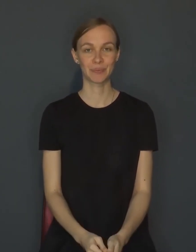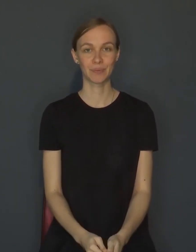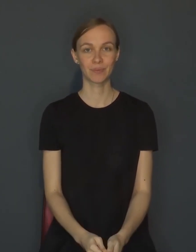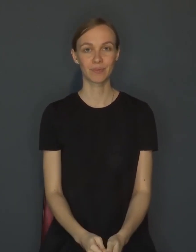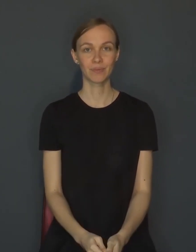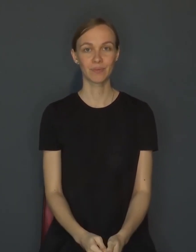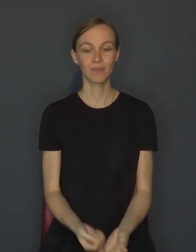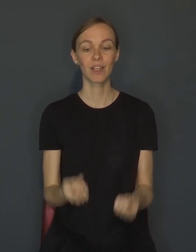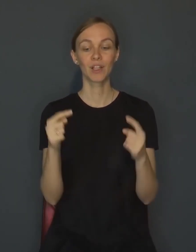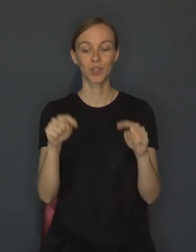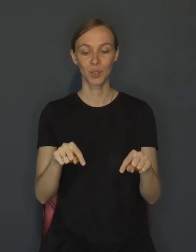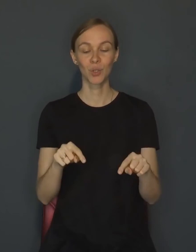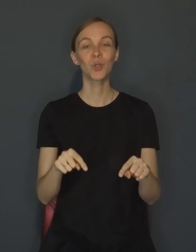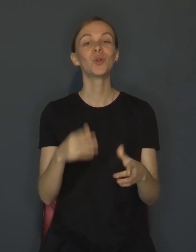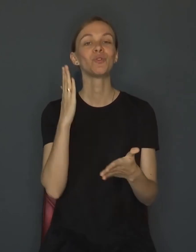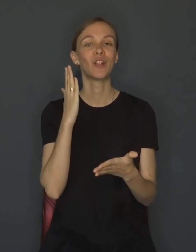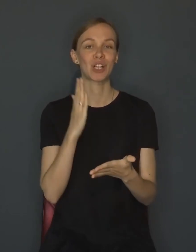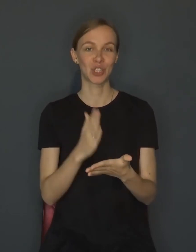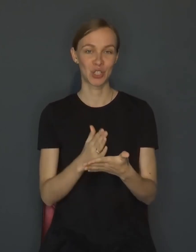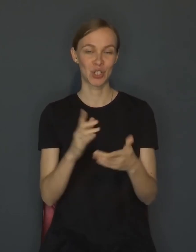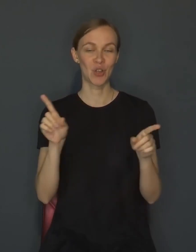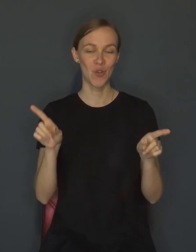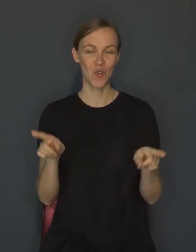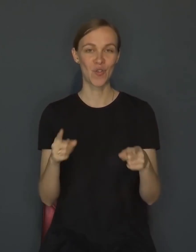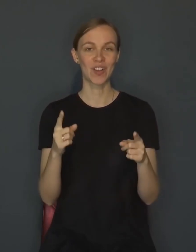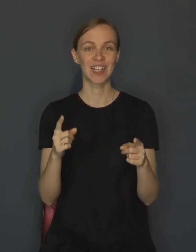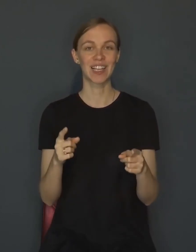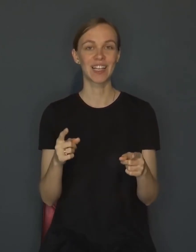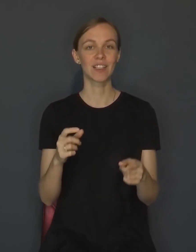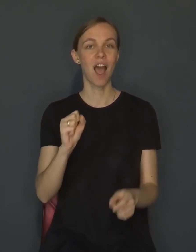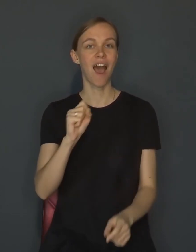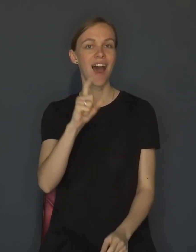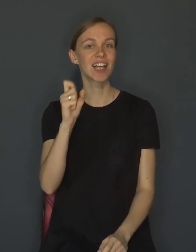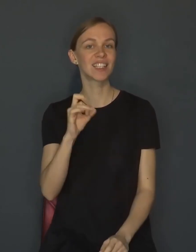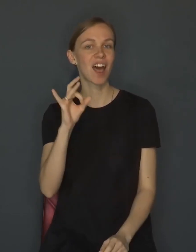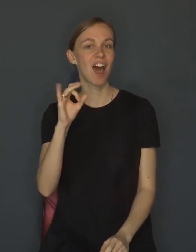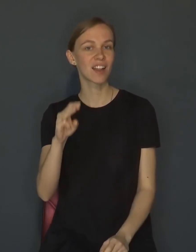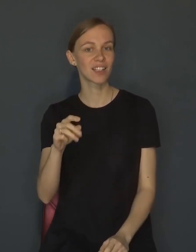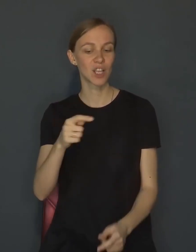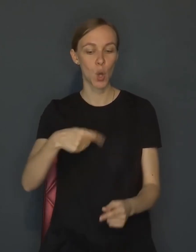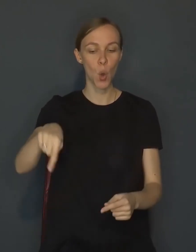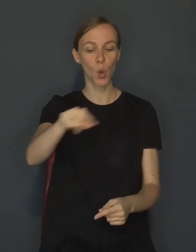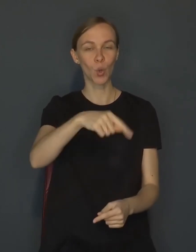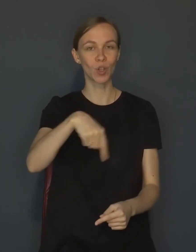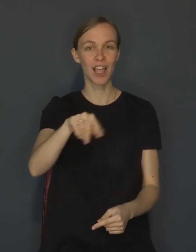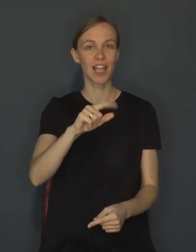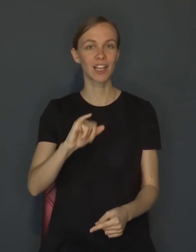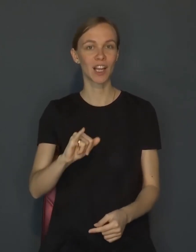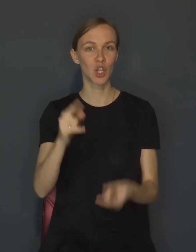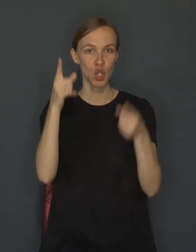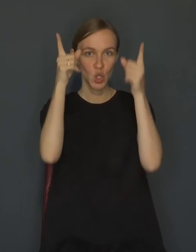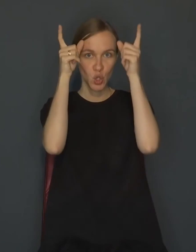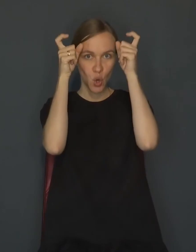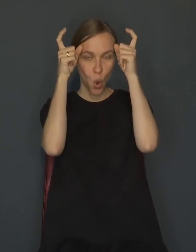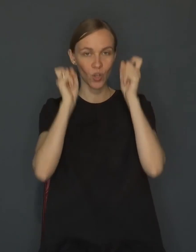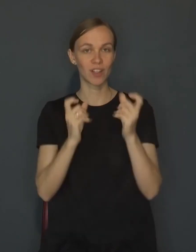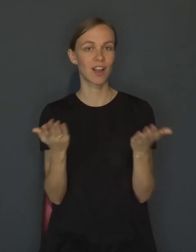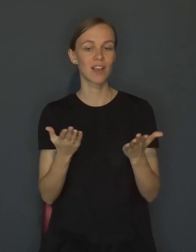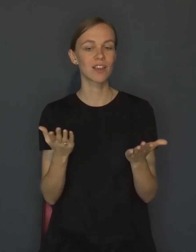Тут влаштовувались також азартні ігри у рулетку та чортика, які часто поглинали у